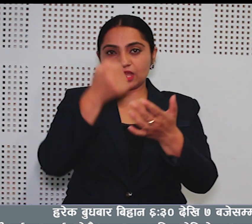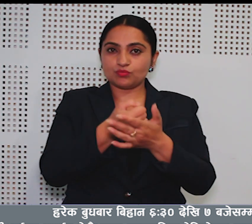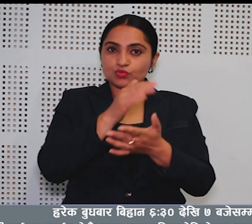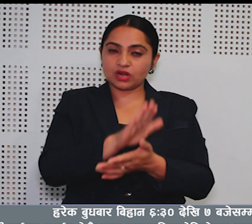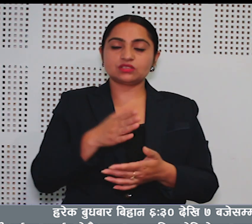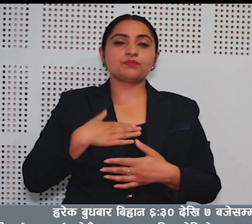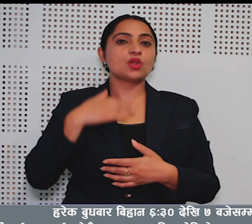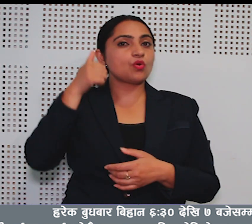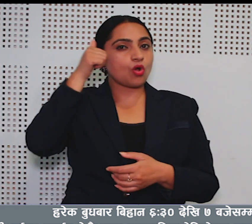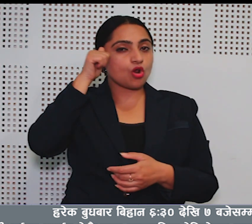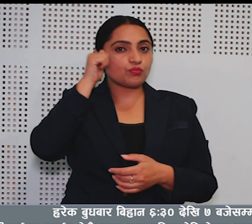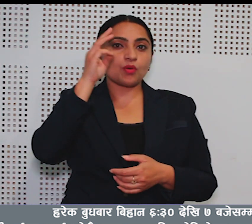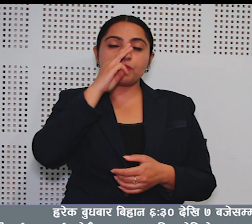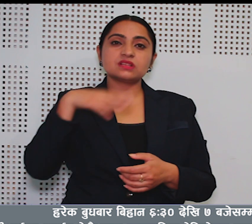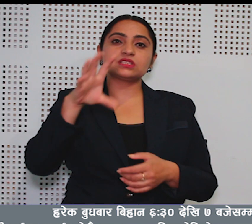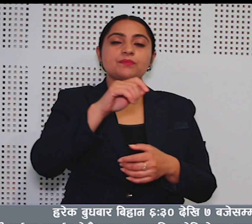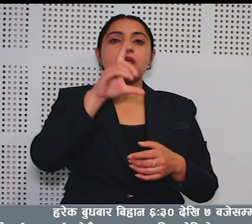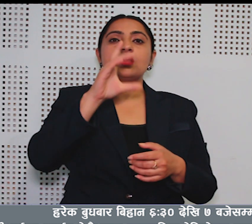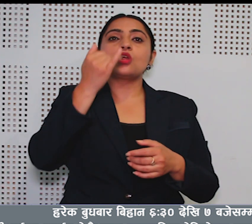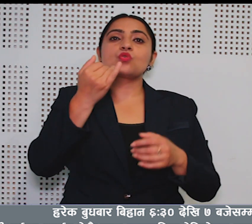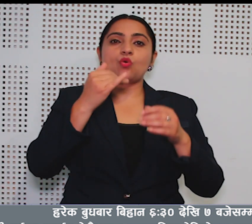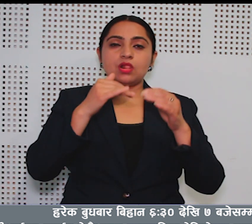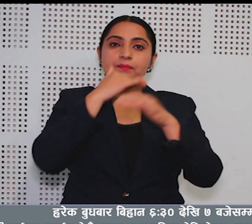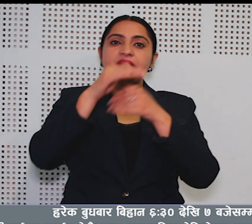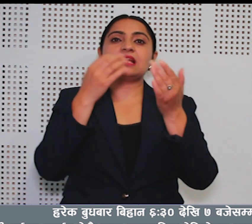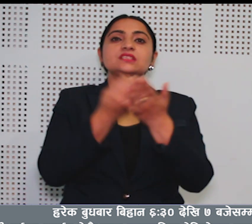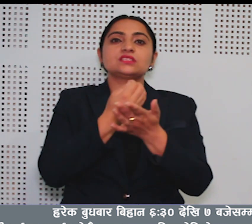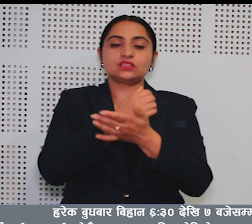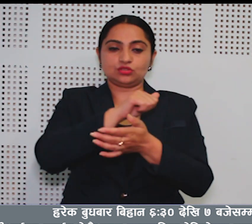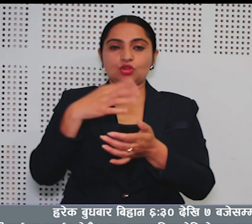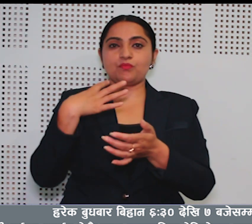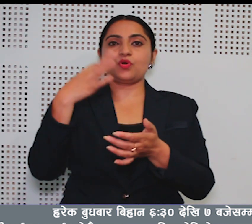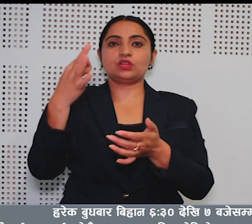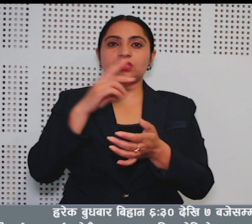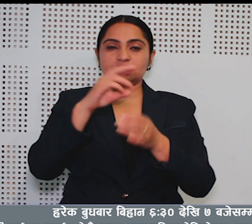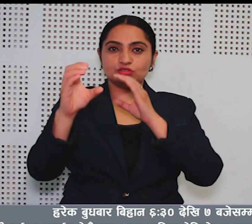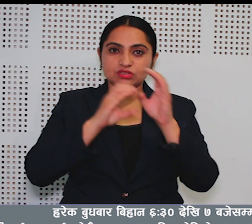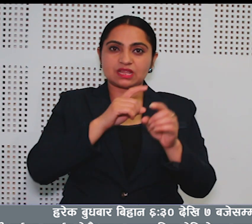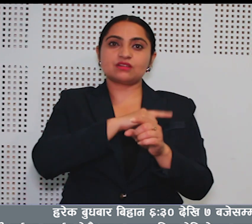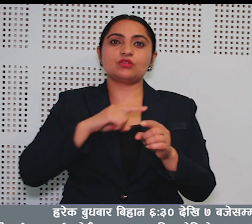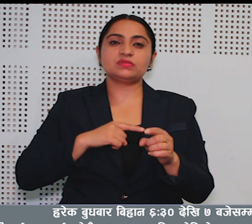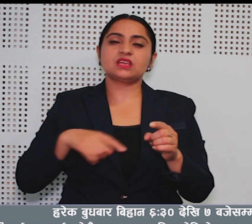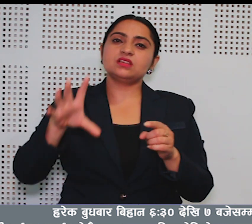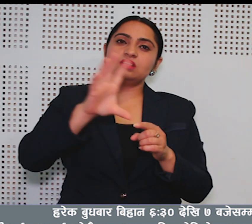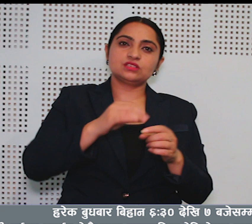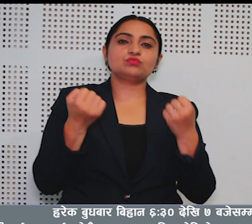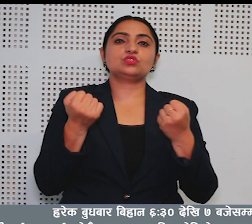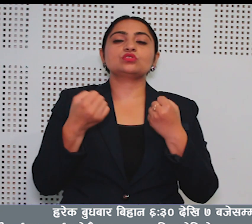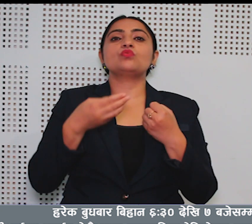अनुभवमा सबै टोल विकास संस्था, जनप्रतिनिधि र सञ्चारकर्मी सबै हाम्रो सशक्त हुनुहुन्छ, सबैबाट